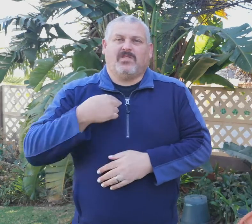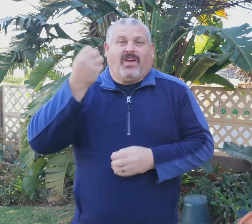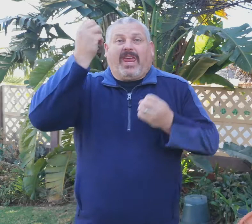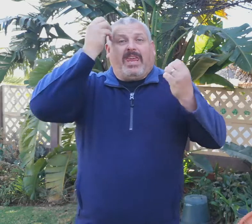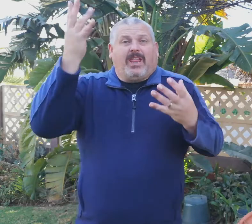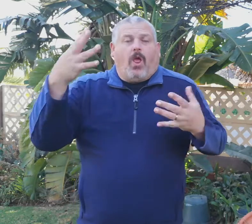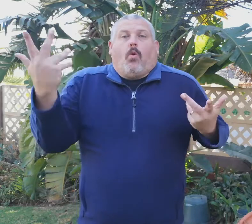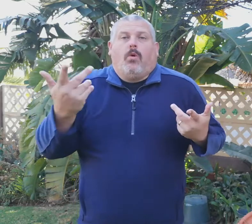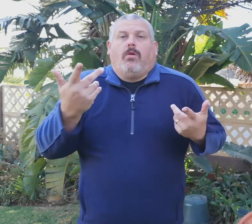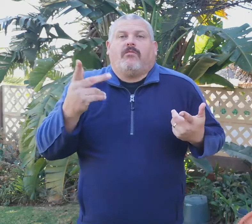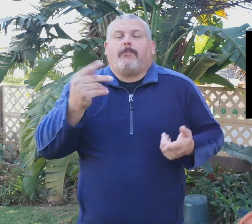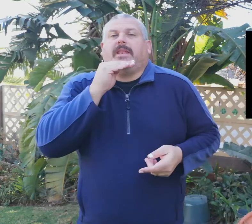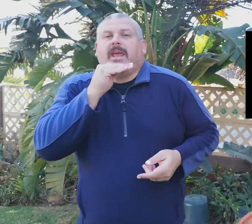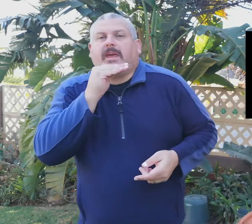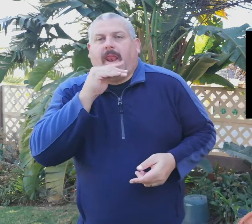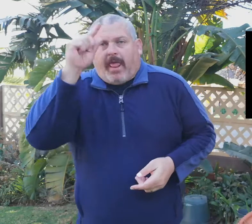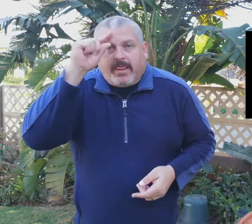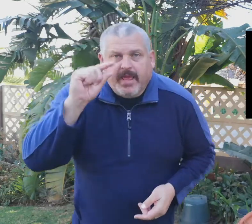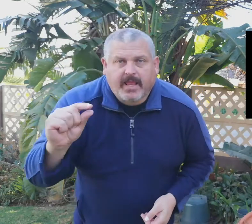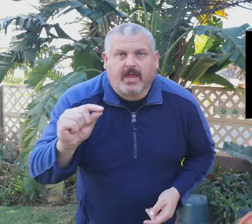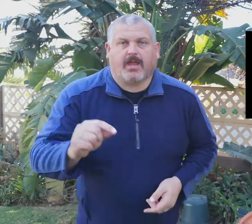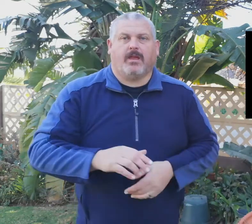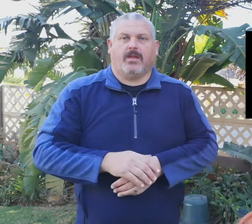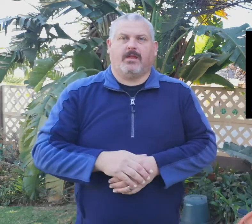Ons vergeet wat beteken nederig.